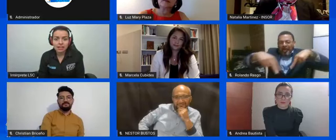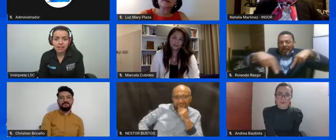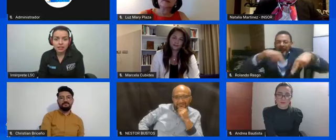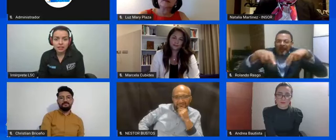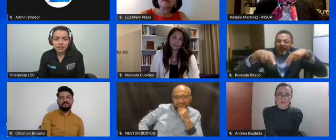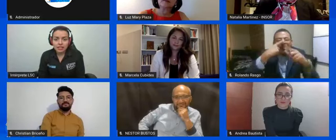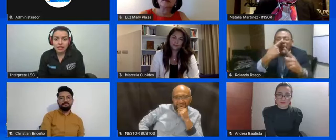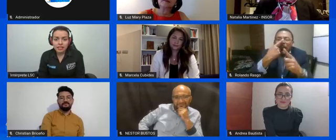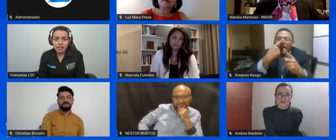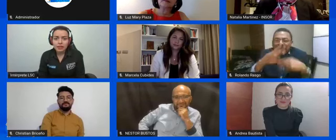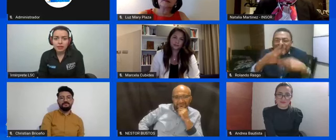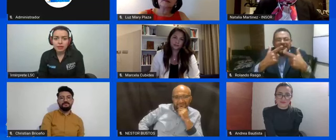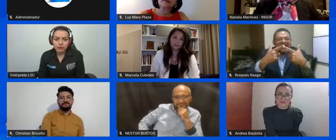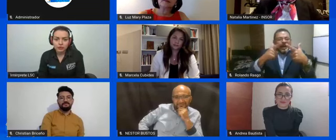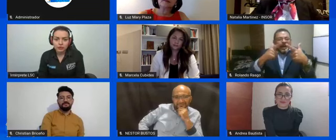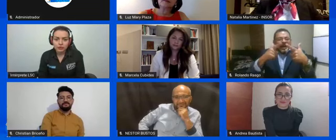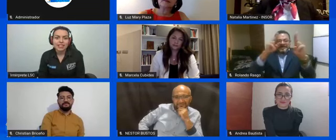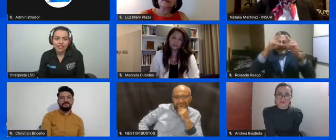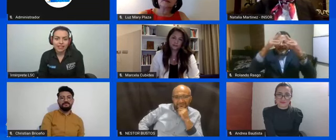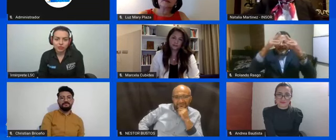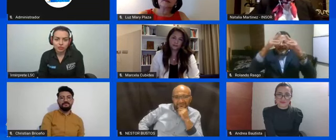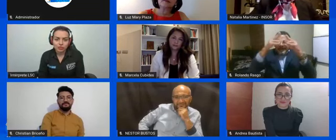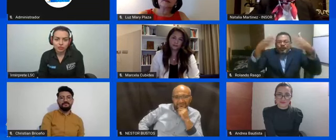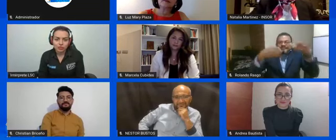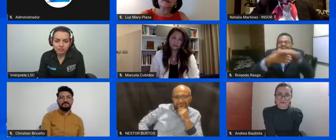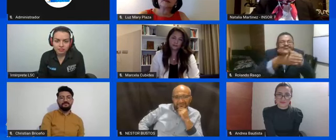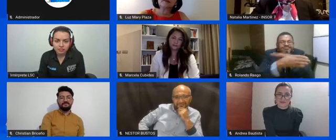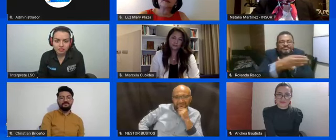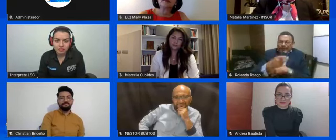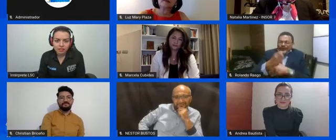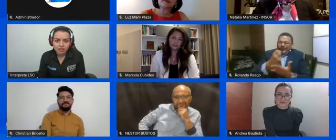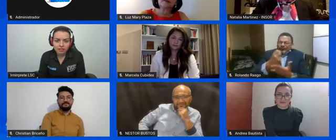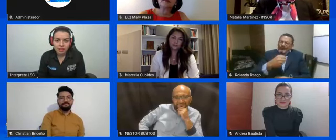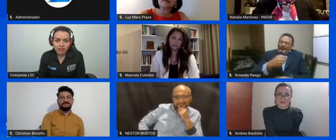trabajar y bueno, desde la dirección también